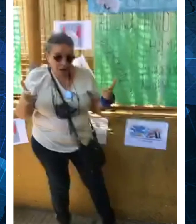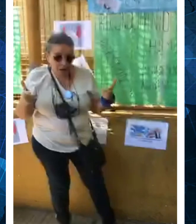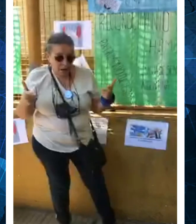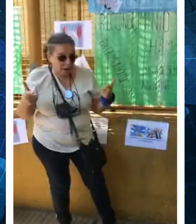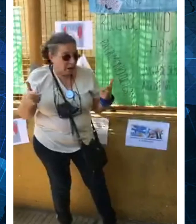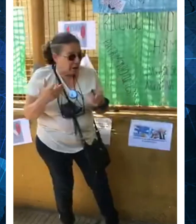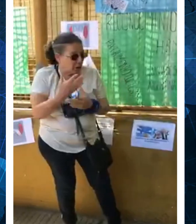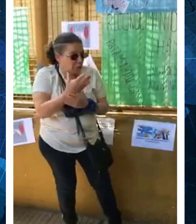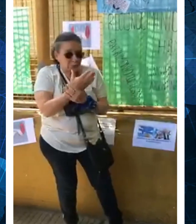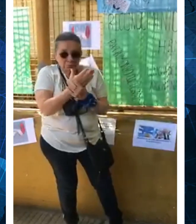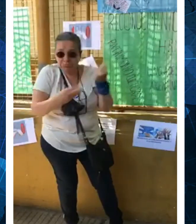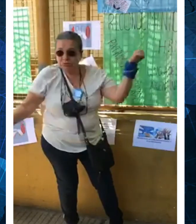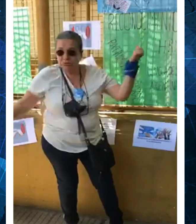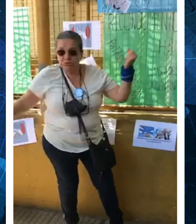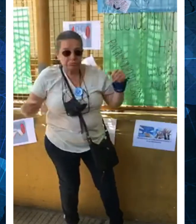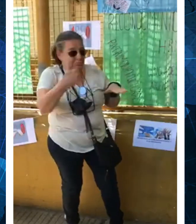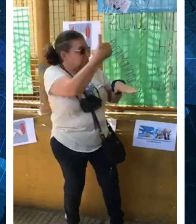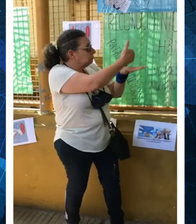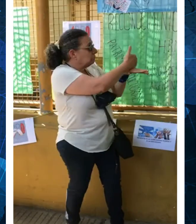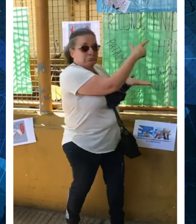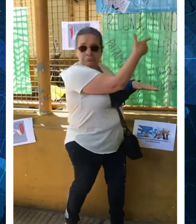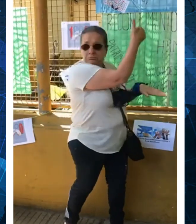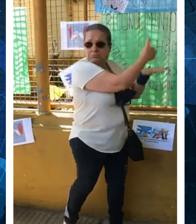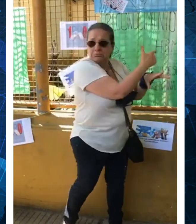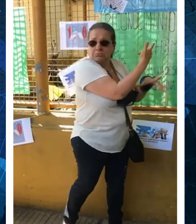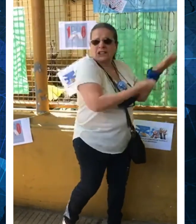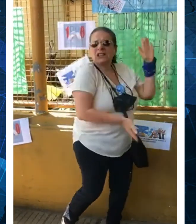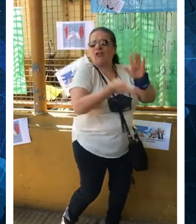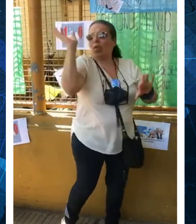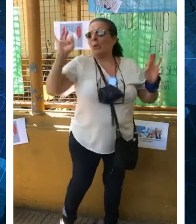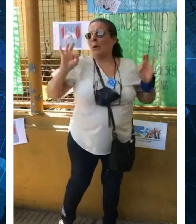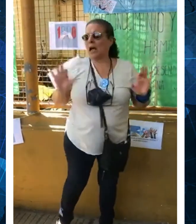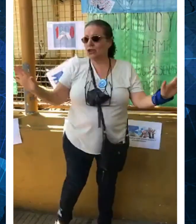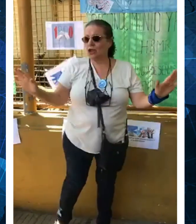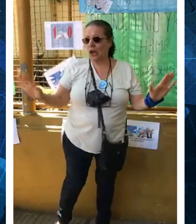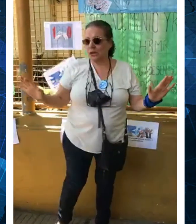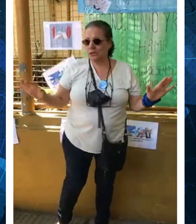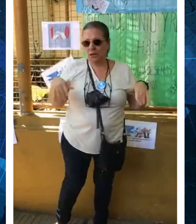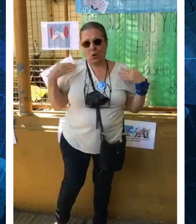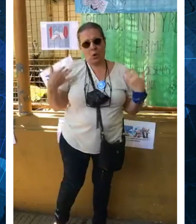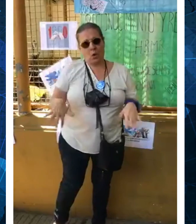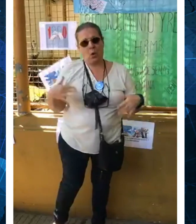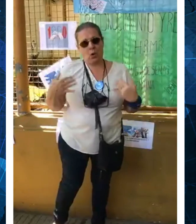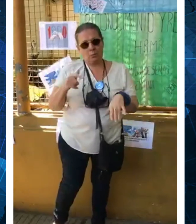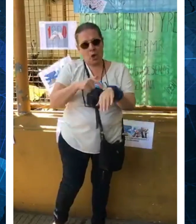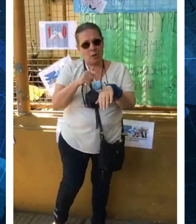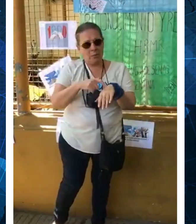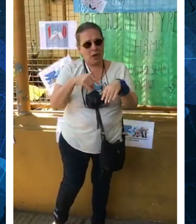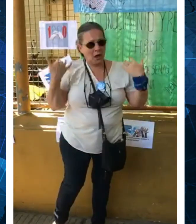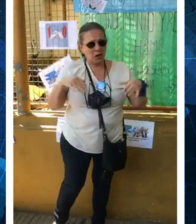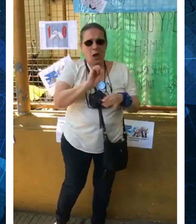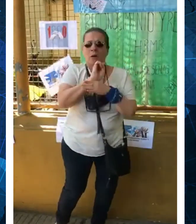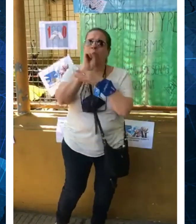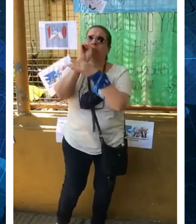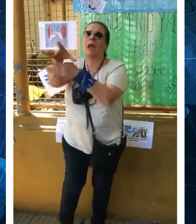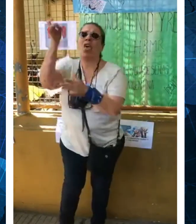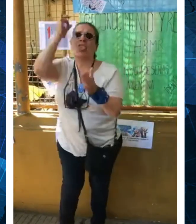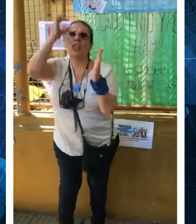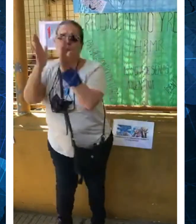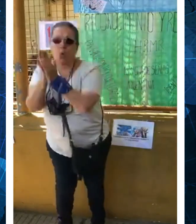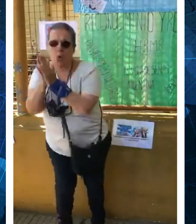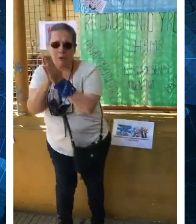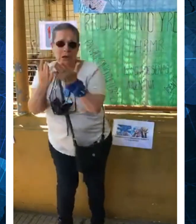el doctor Sichero? Pregunto. ¿Desapareció? Ah, está con licencia